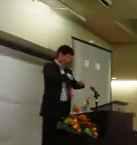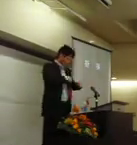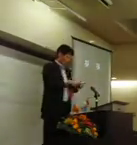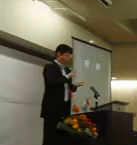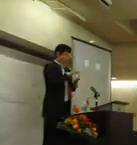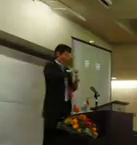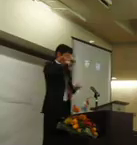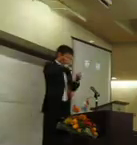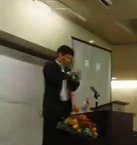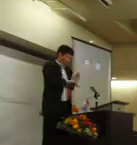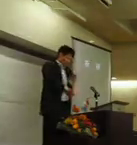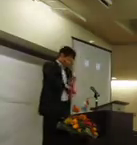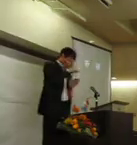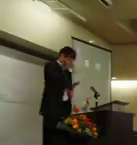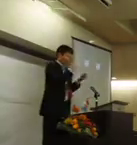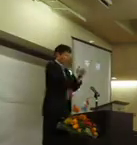に